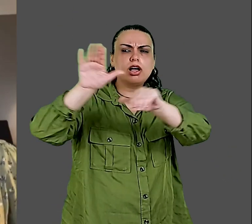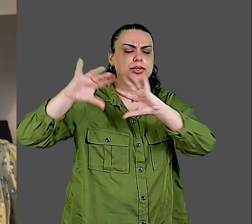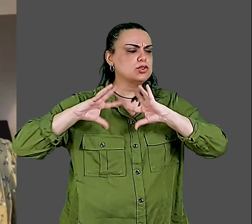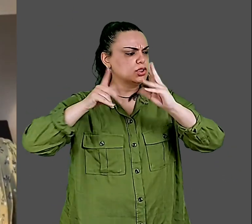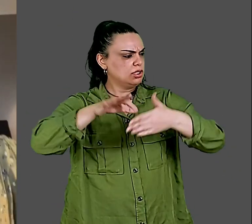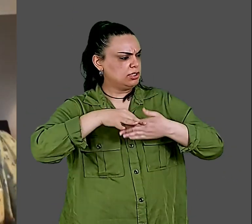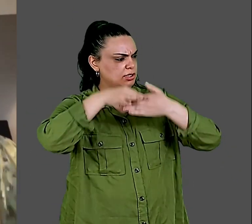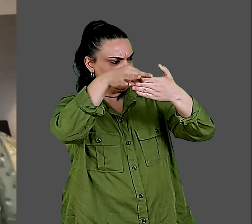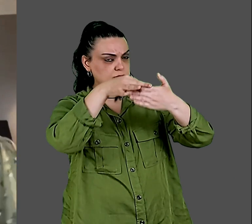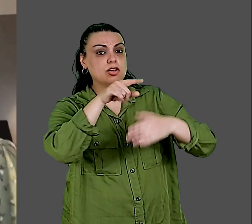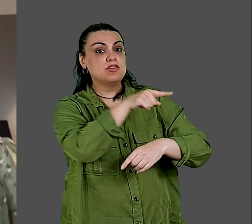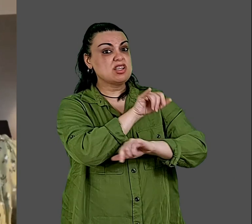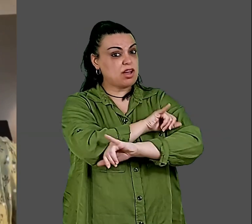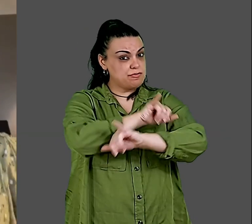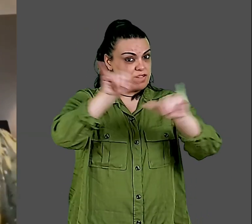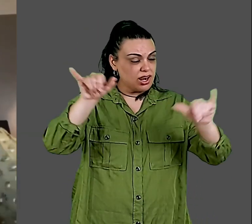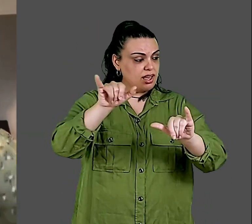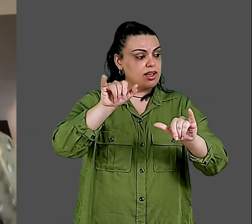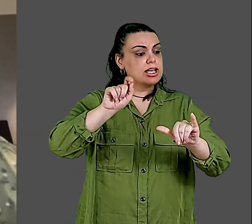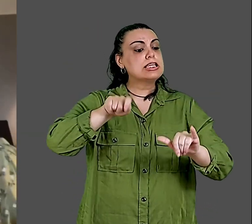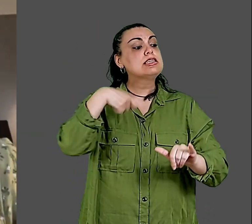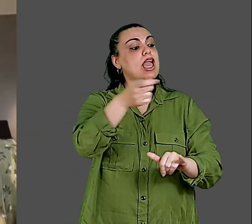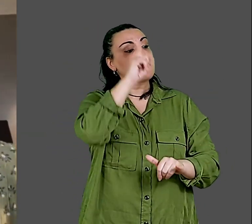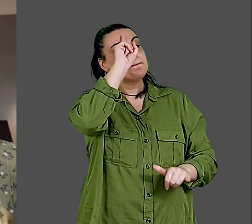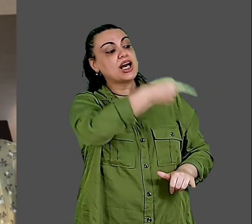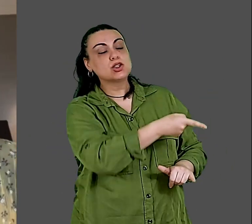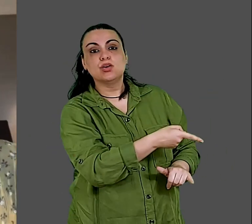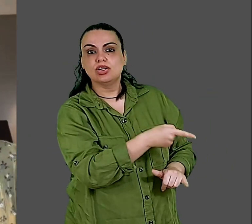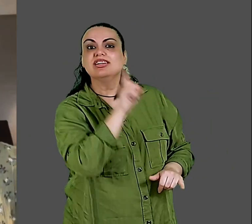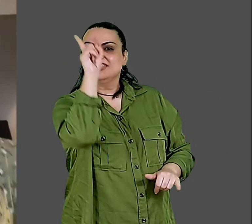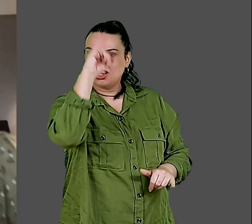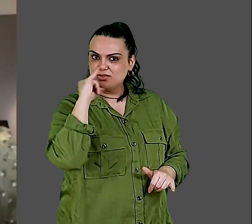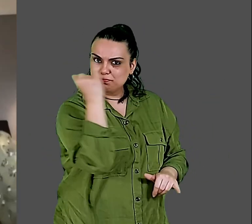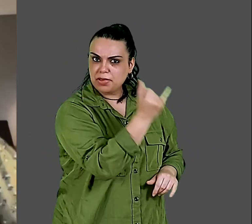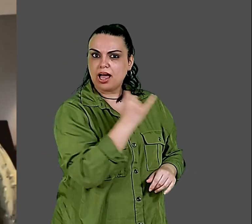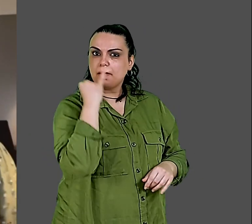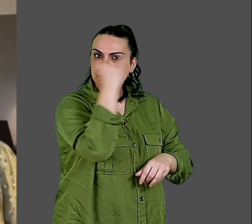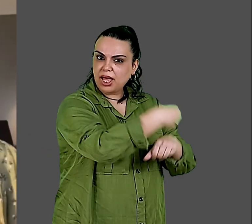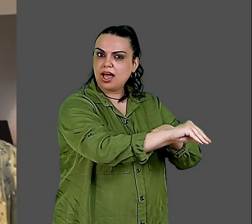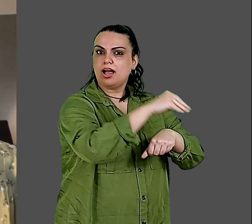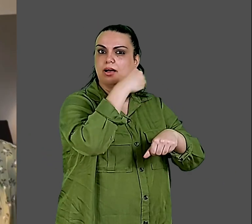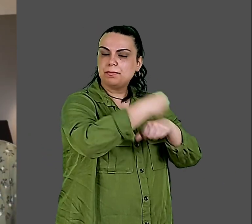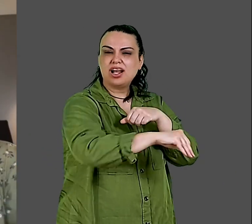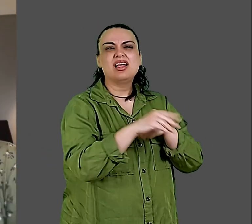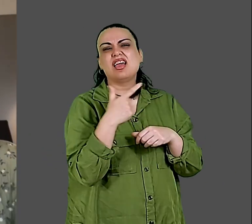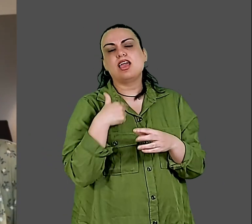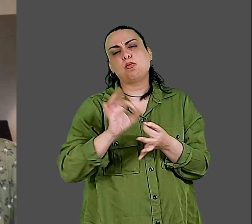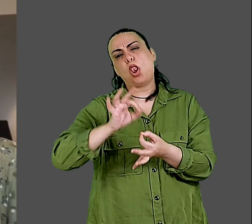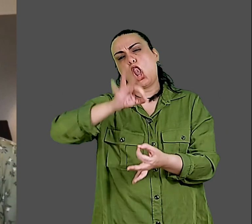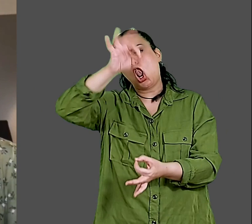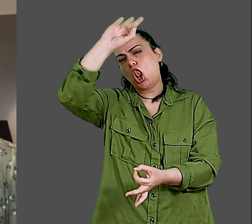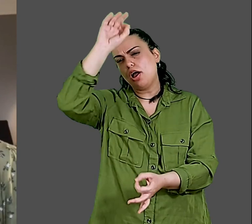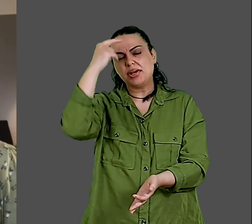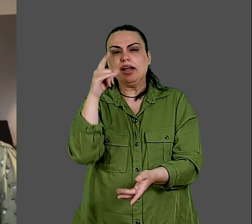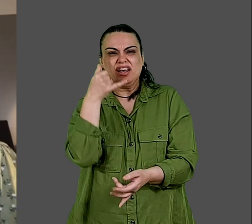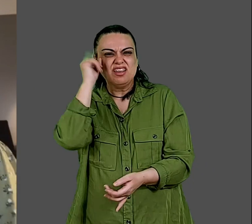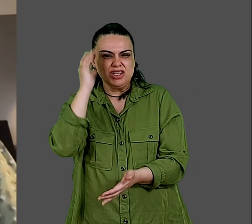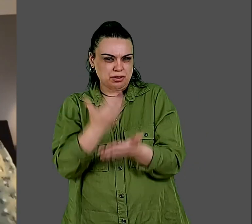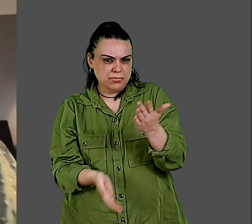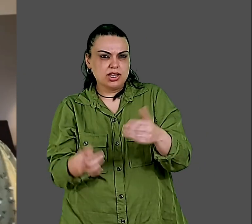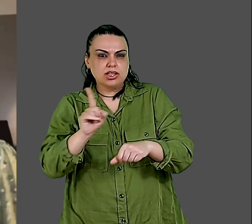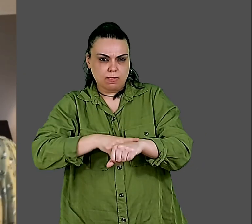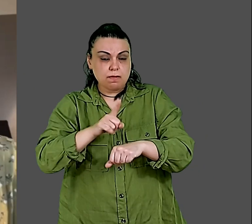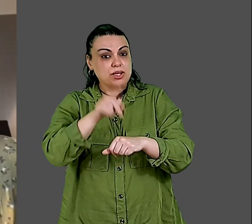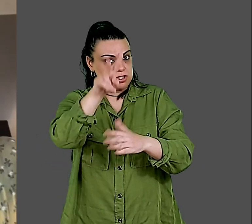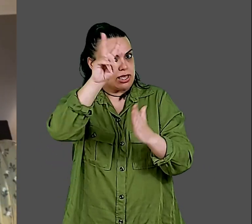anciões. E quando você chegar lá, você vai dizer quem foi que te enviou e qual é o plano. E Deus vai falando para ele, tá? Eu só não estou falando aqui para não ganhar tempo. Mas